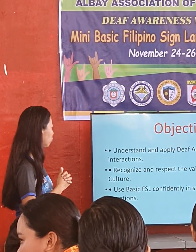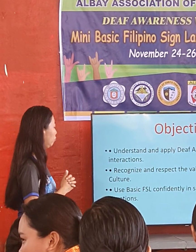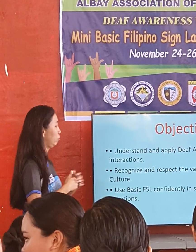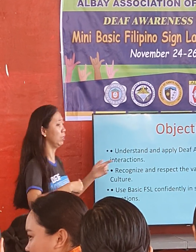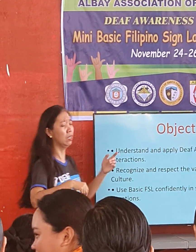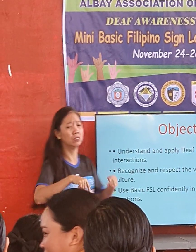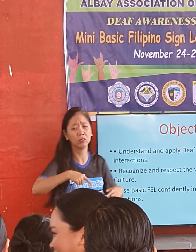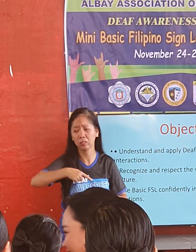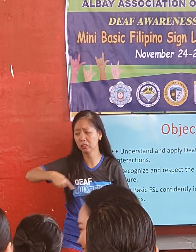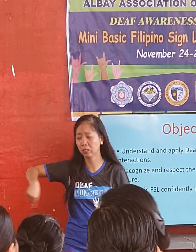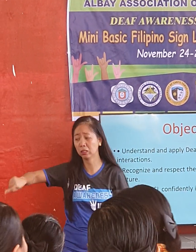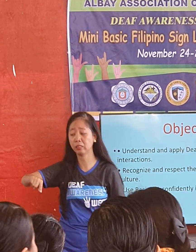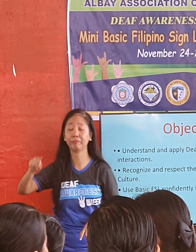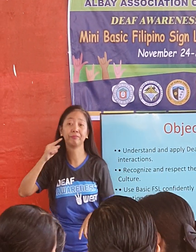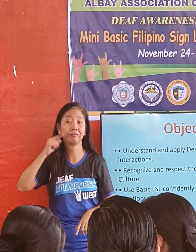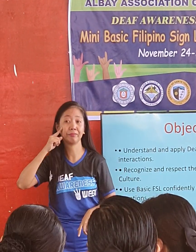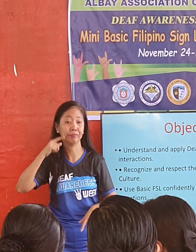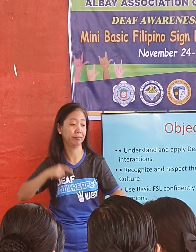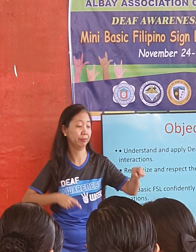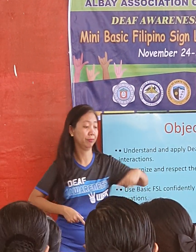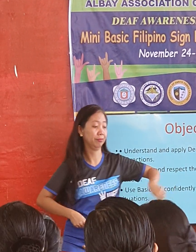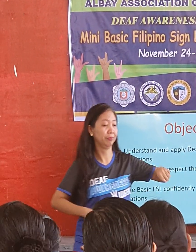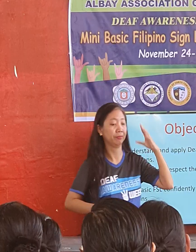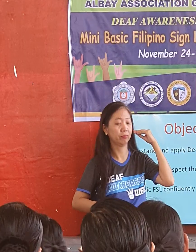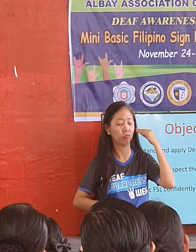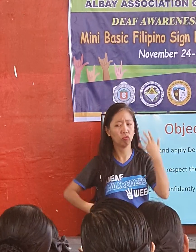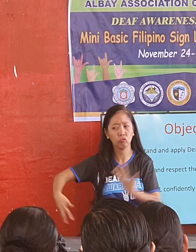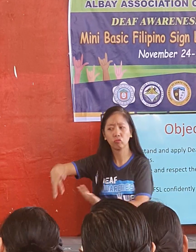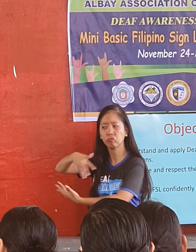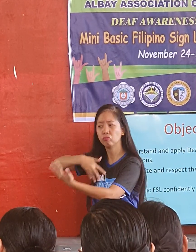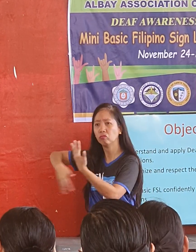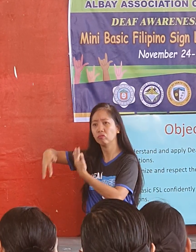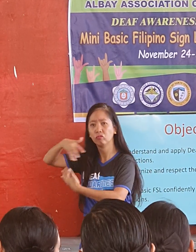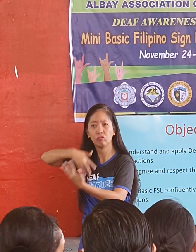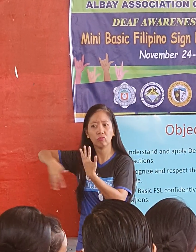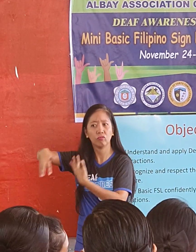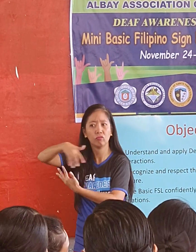Next. We deaf communicate. Hearing community, dapat,